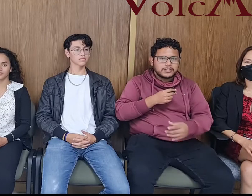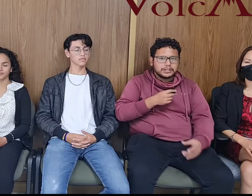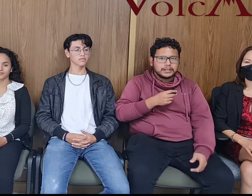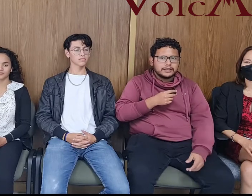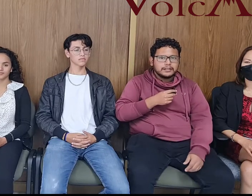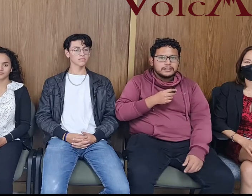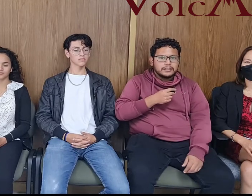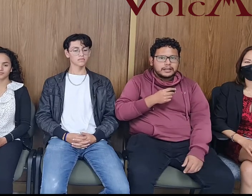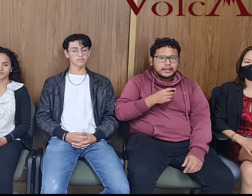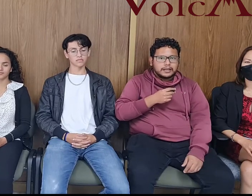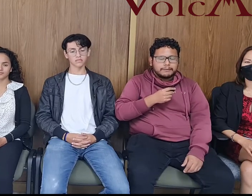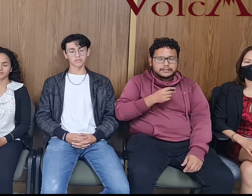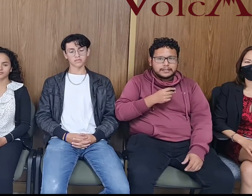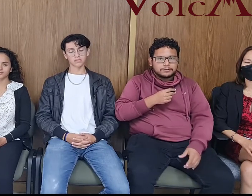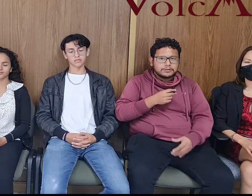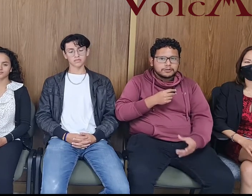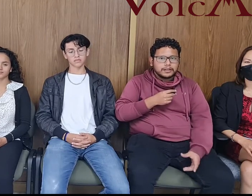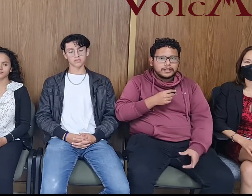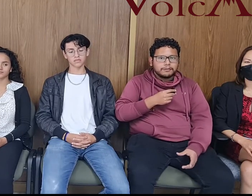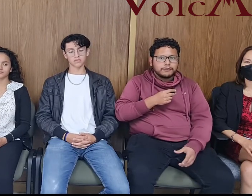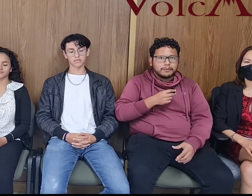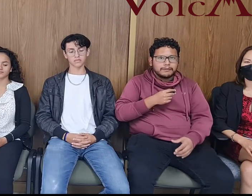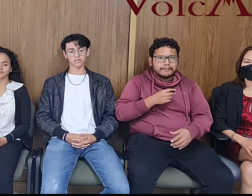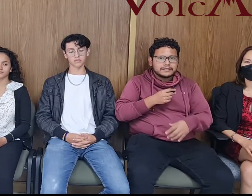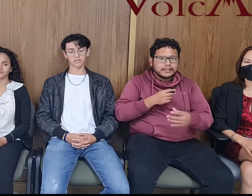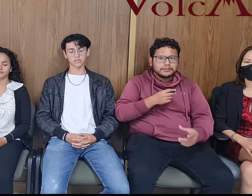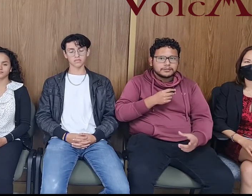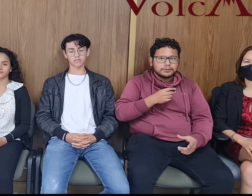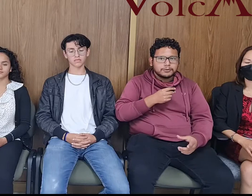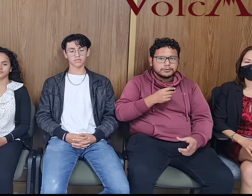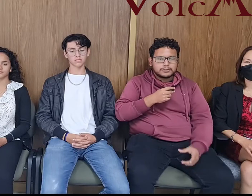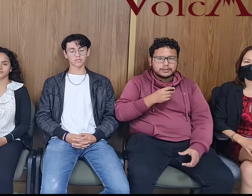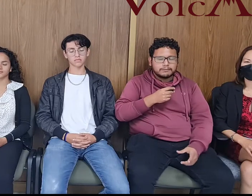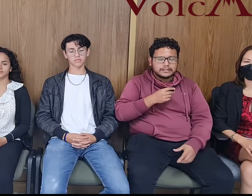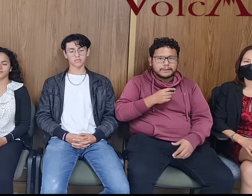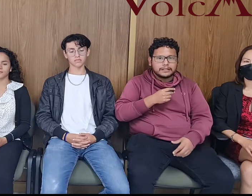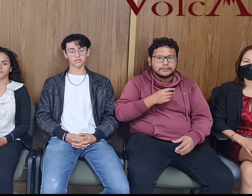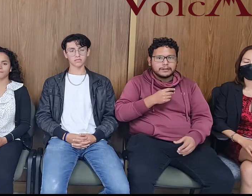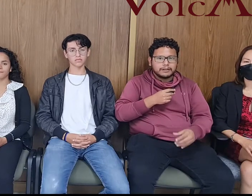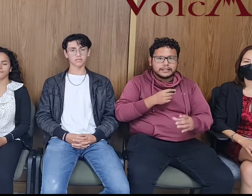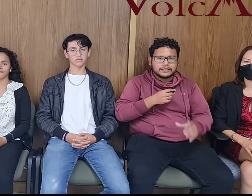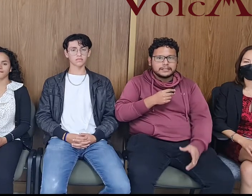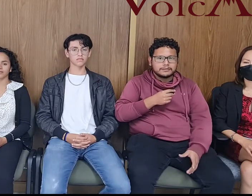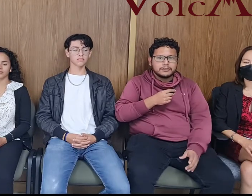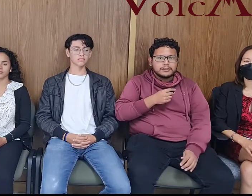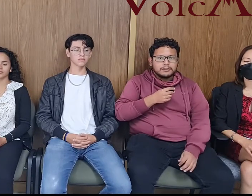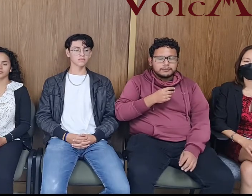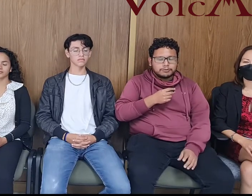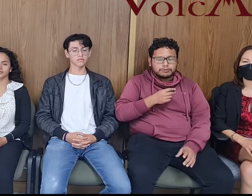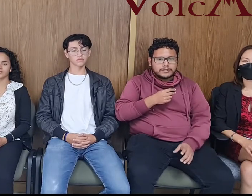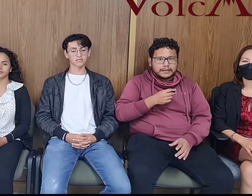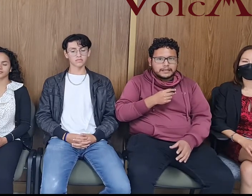pasos de una chica que va siguiendo su historia y conforme va avanzando tú vas aprendiendo el lenguaje de señas